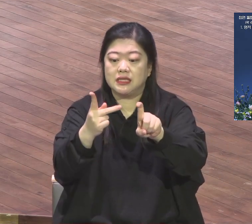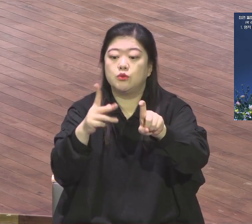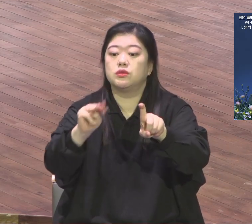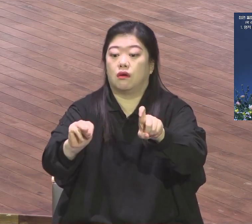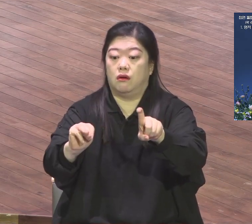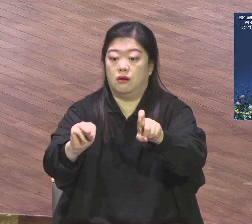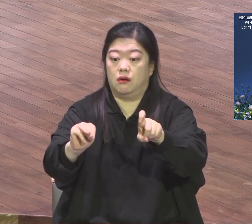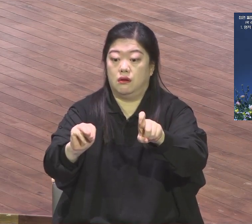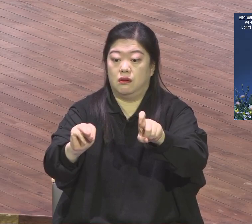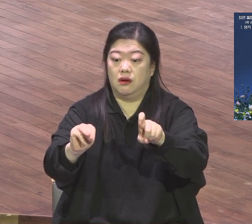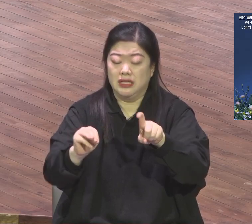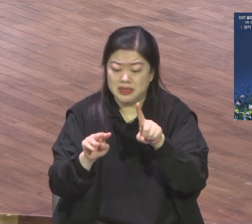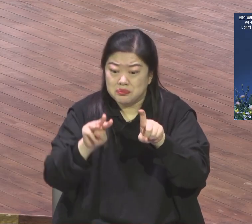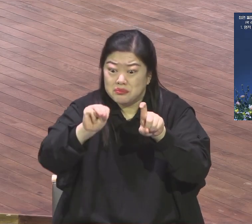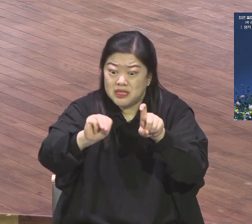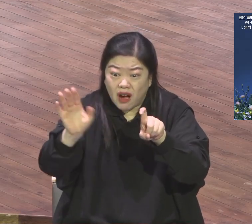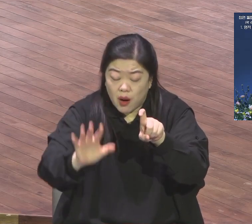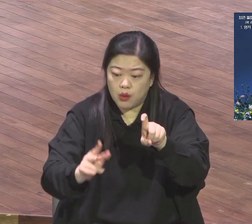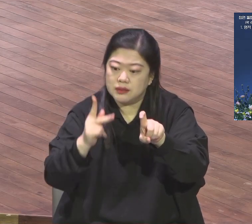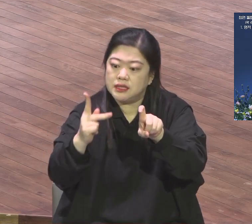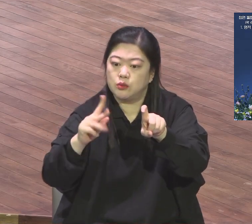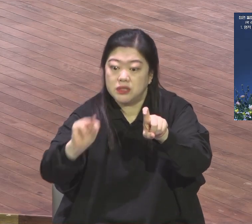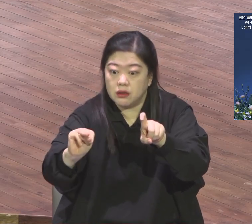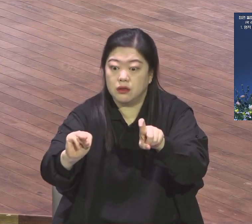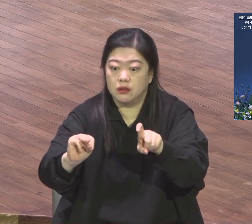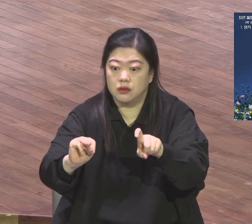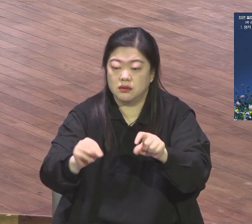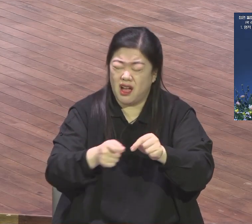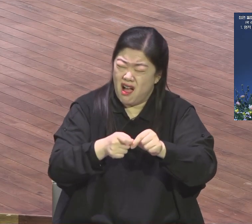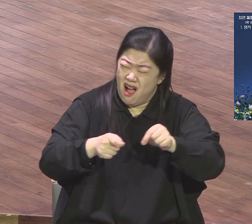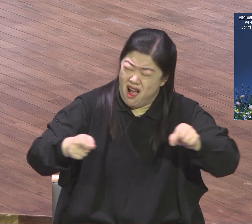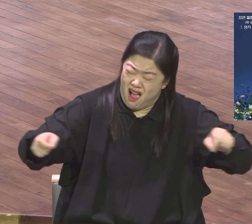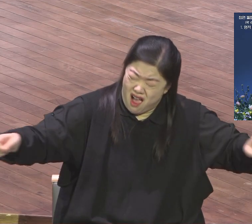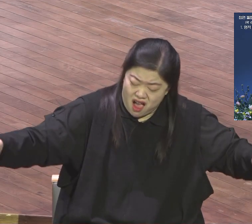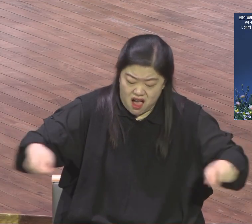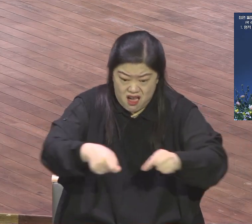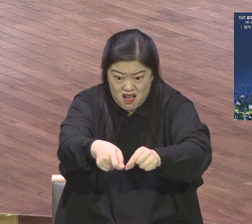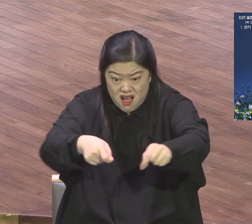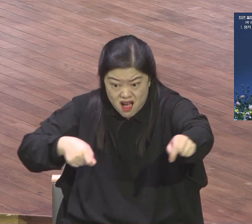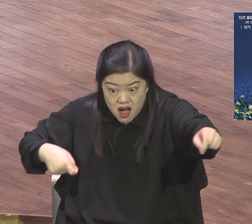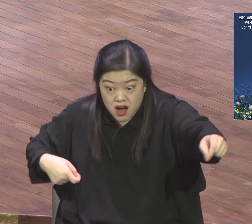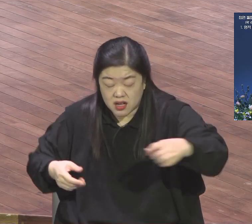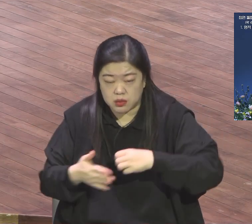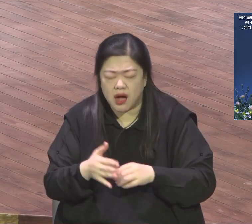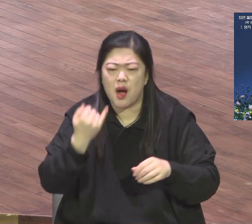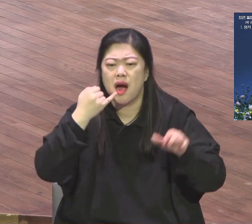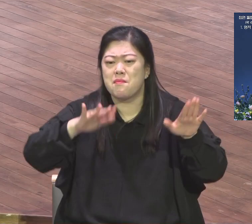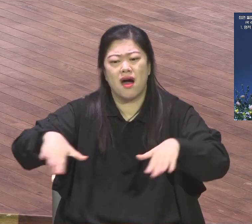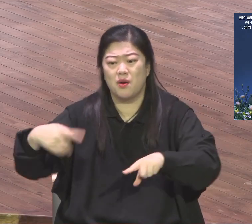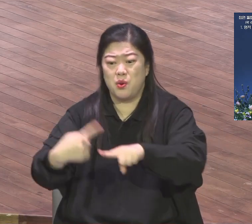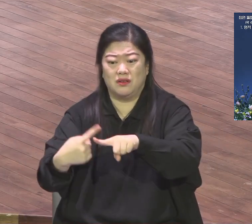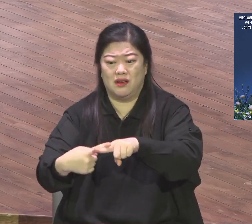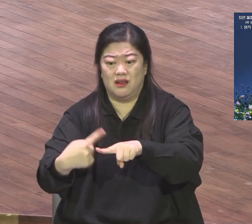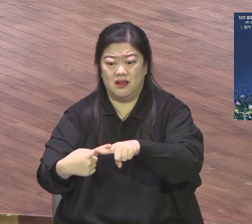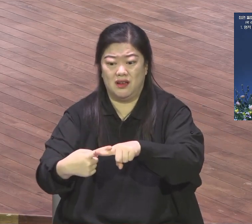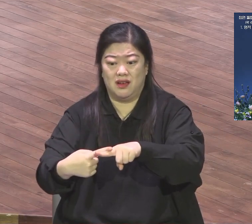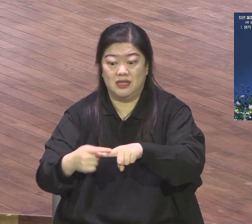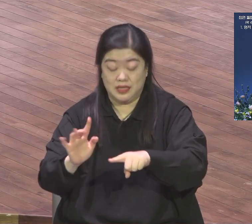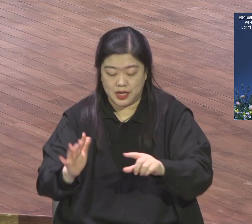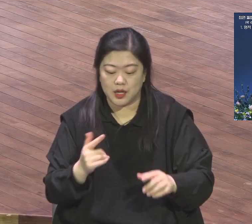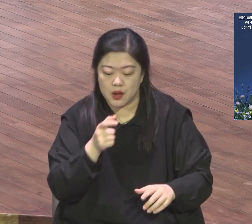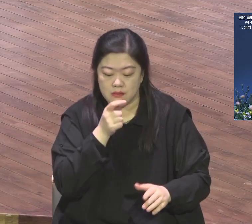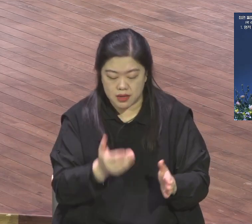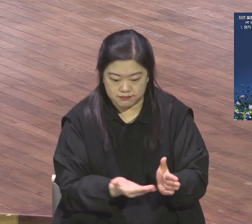워낙 끝이 안 보이니까 바다라고 그렇게 부르기도 합니다. 특이한 점은 사방이 다 큰